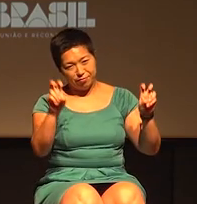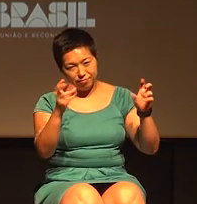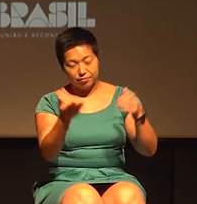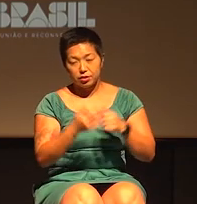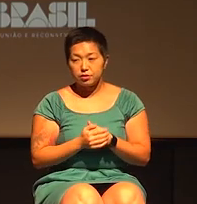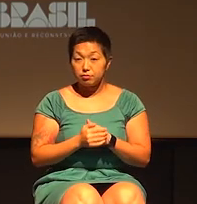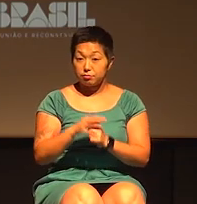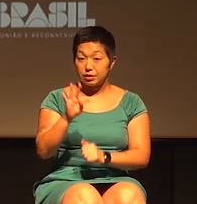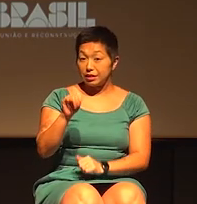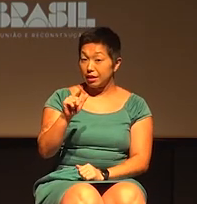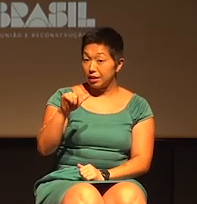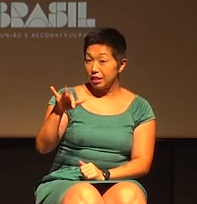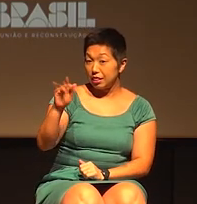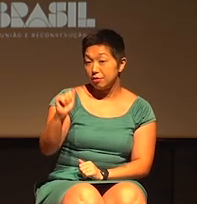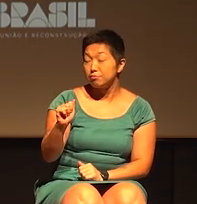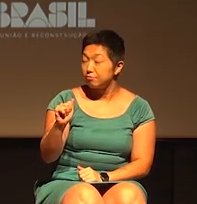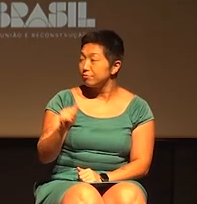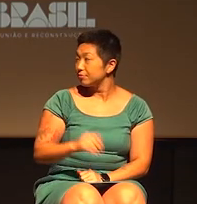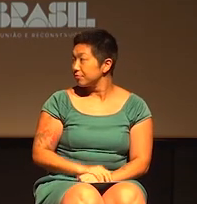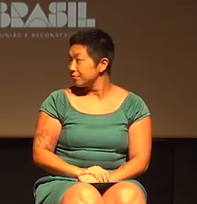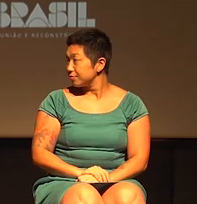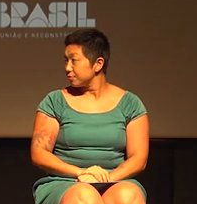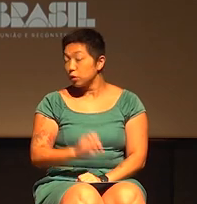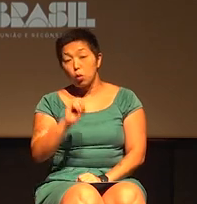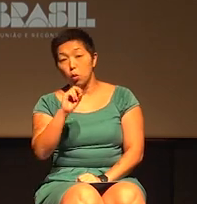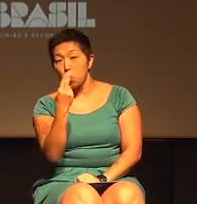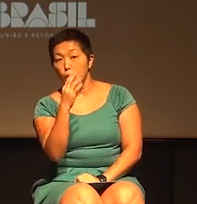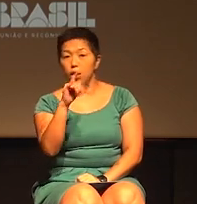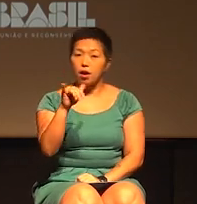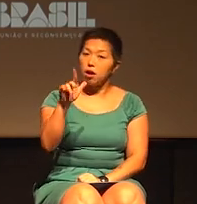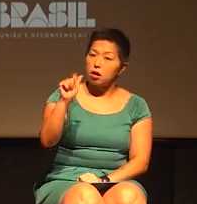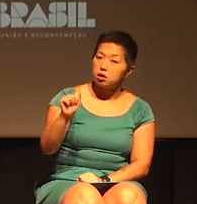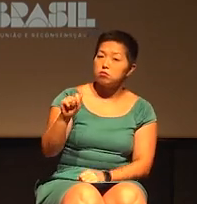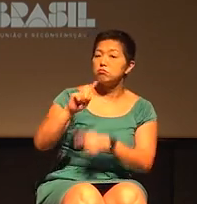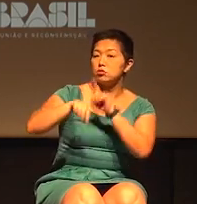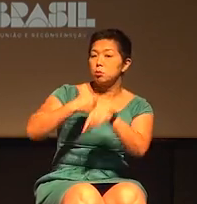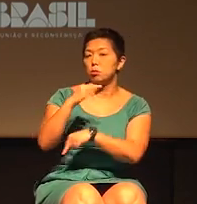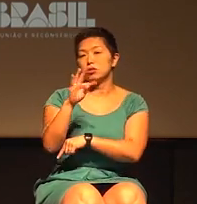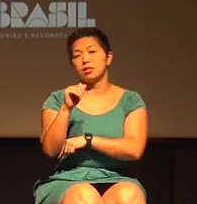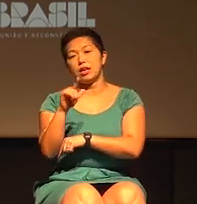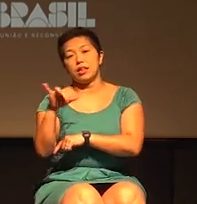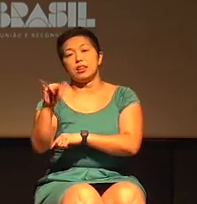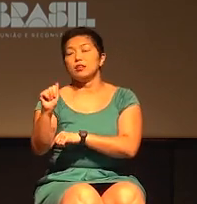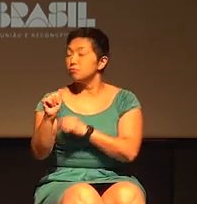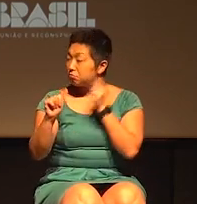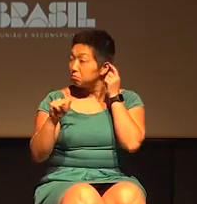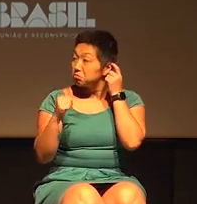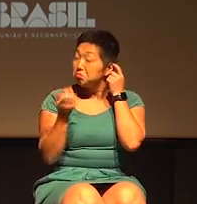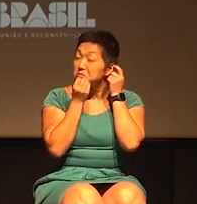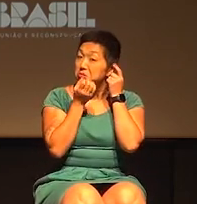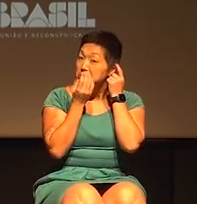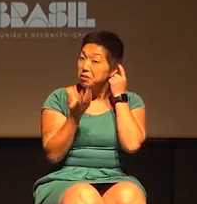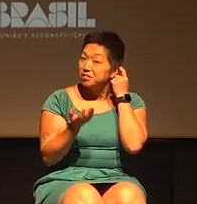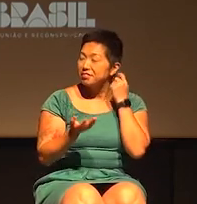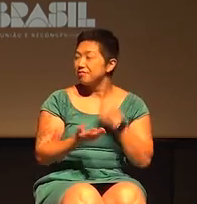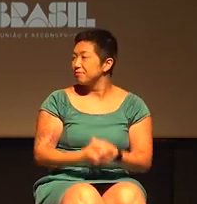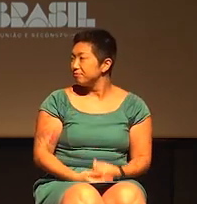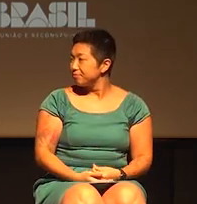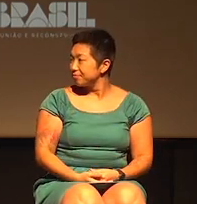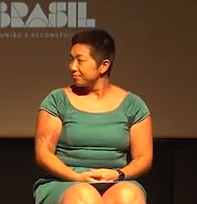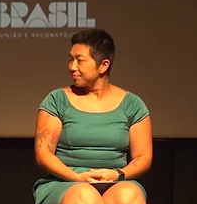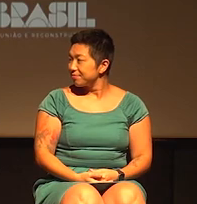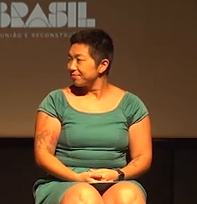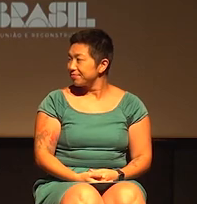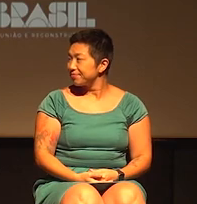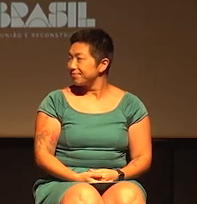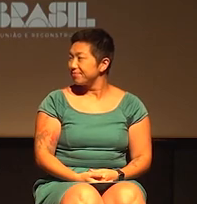Talita quer começar ou a a Carla depois Talita quer tudo bem Talita tá tudo bem